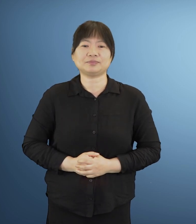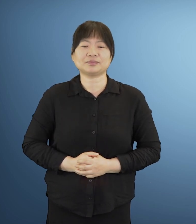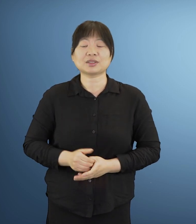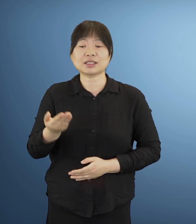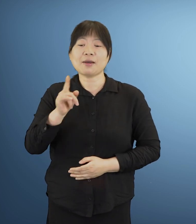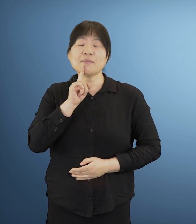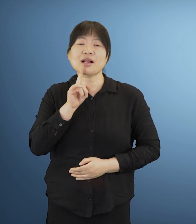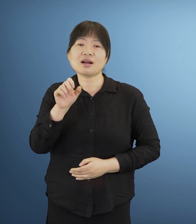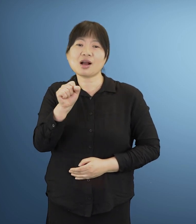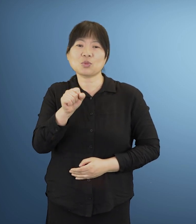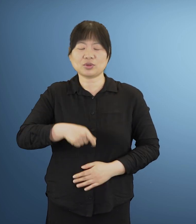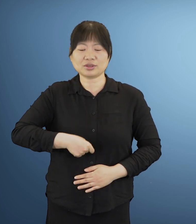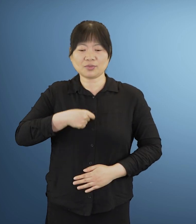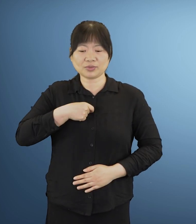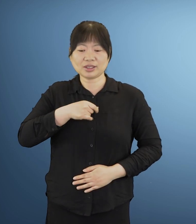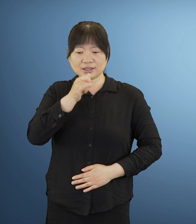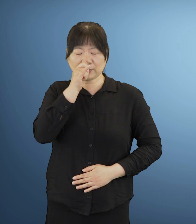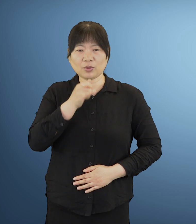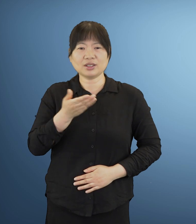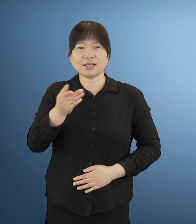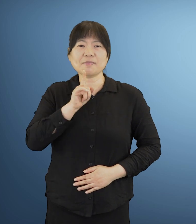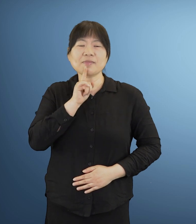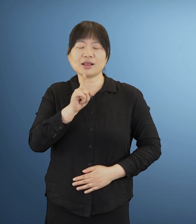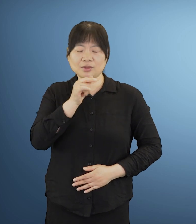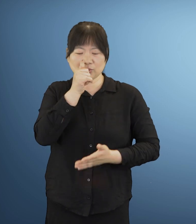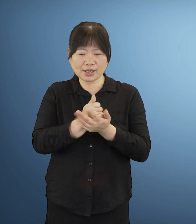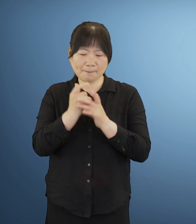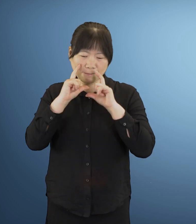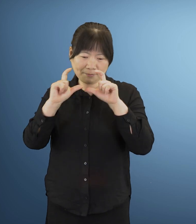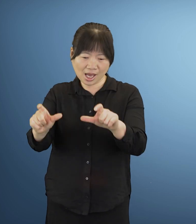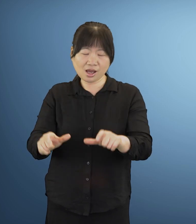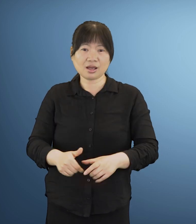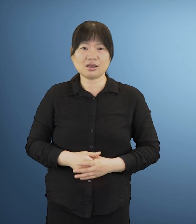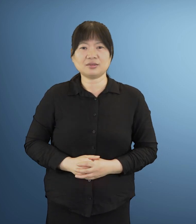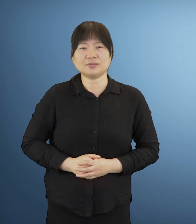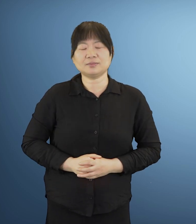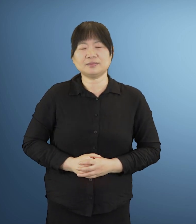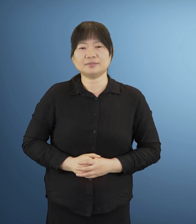네 말로 의롭다함을 받고 네 말로 정죄함을 받으리라.